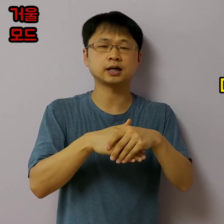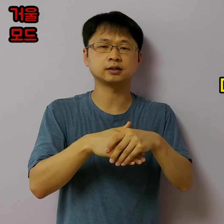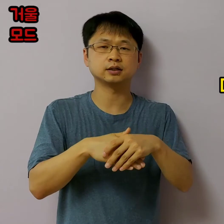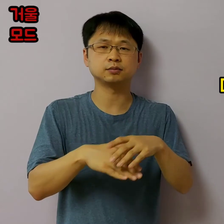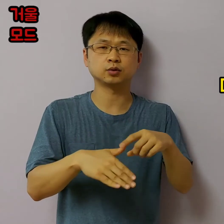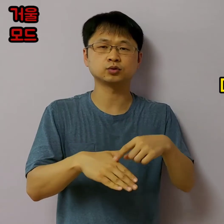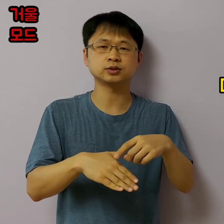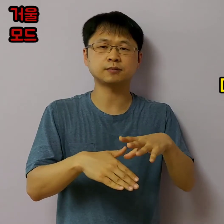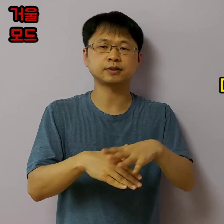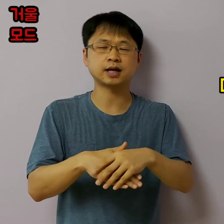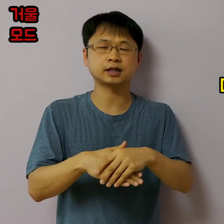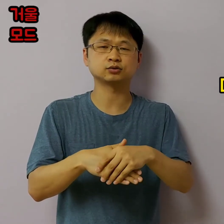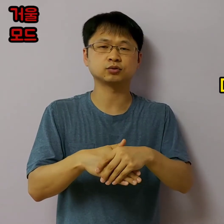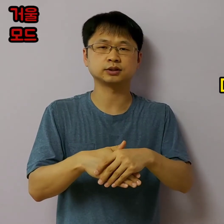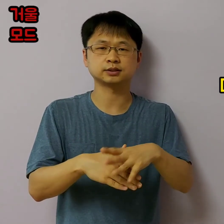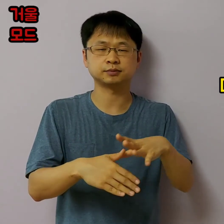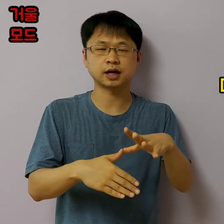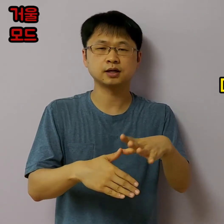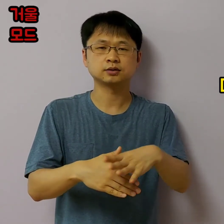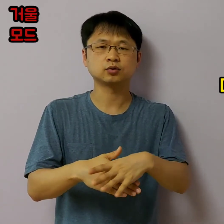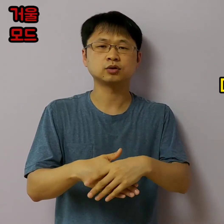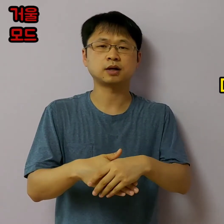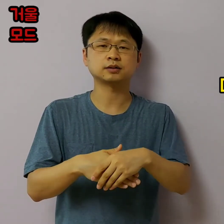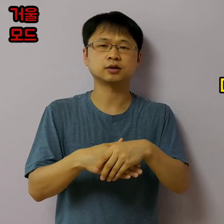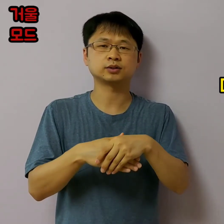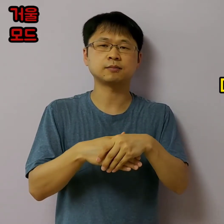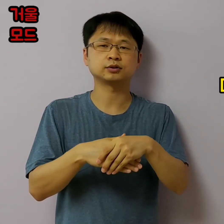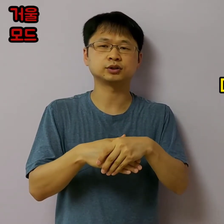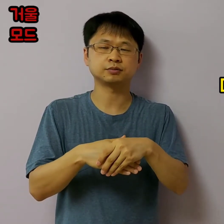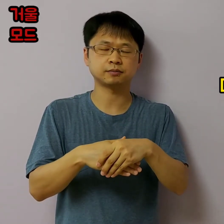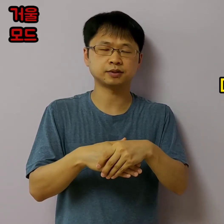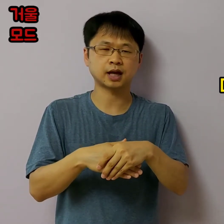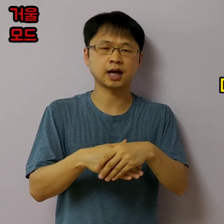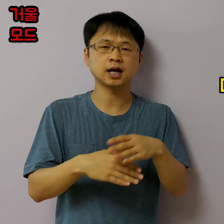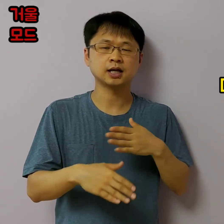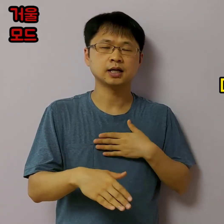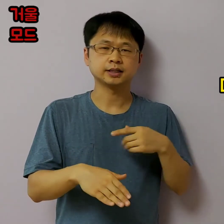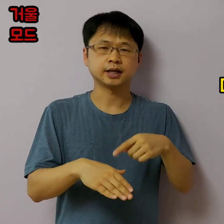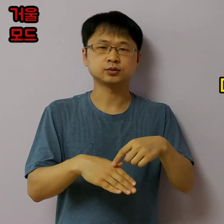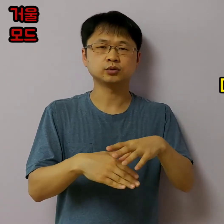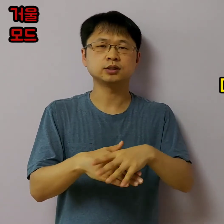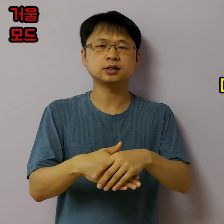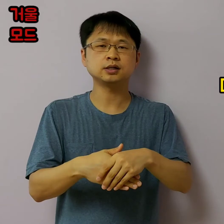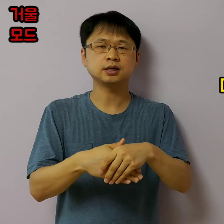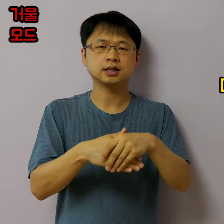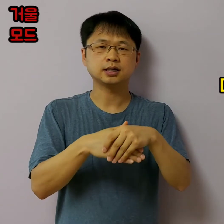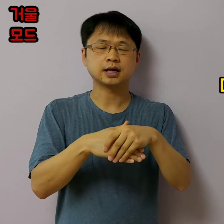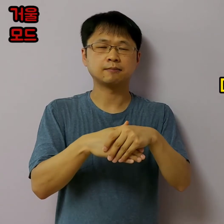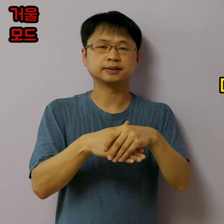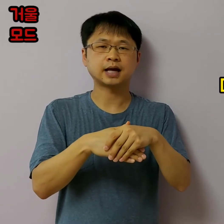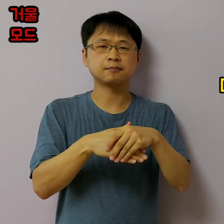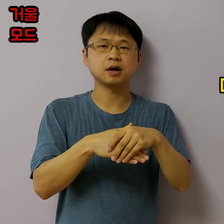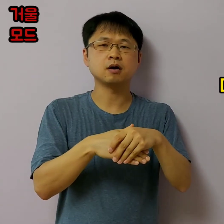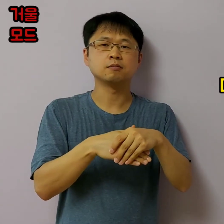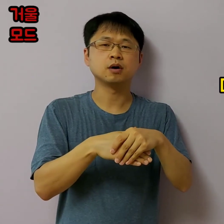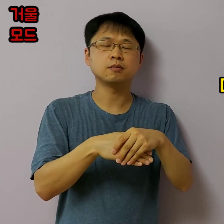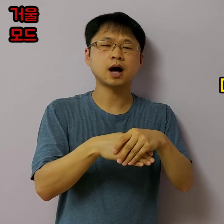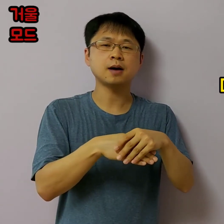라는 의미로 손잡다 라는 수를 썼습니다. 손을 말 그대로 잡아주시면 됩니다. 내 손을 감싸며 뭐뭐